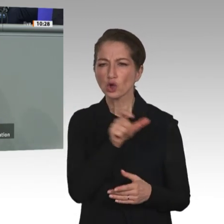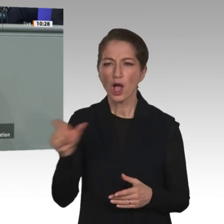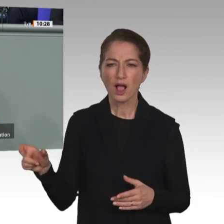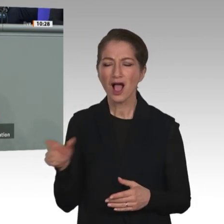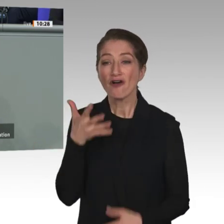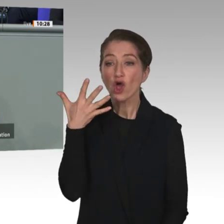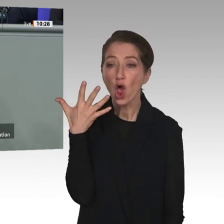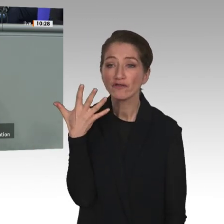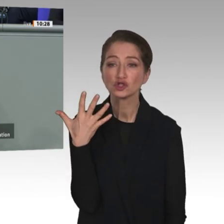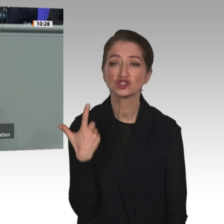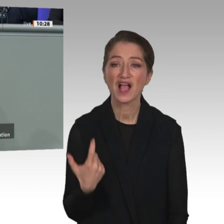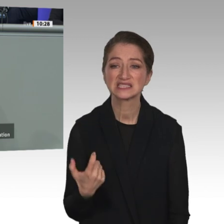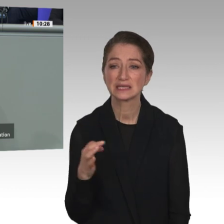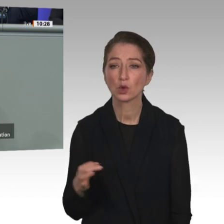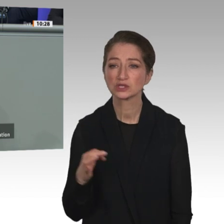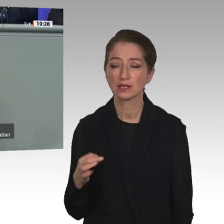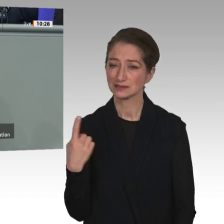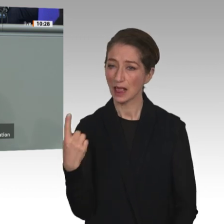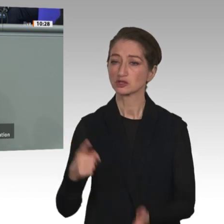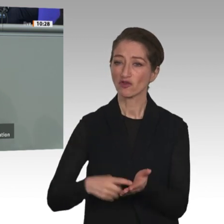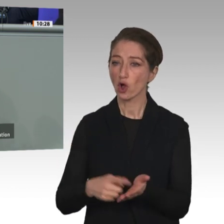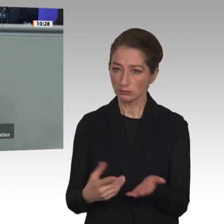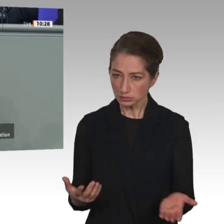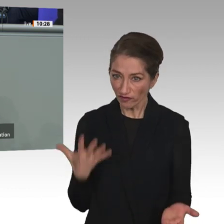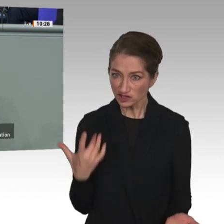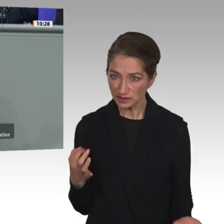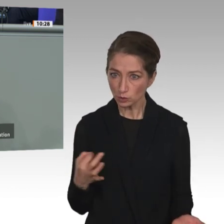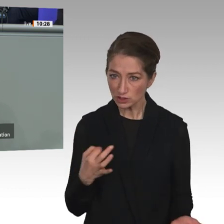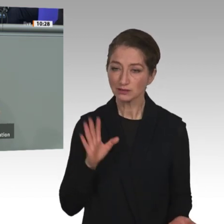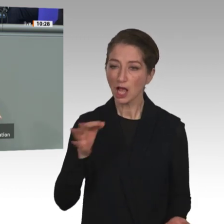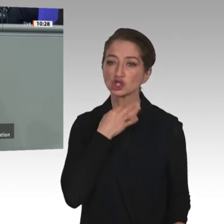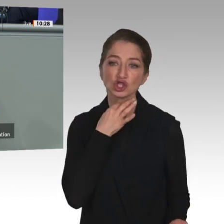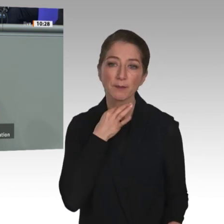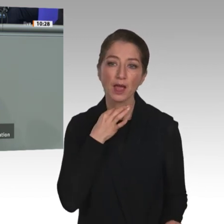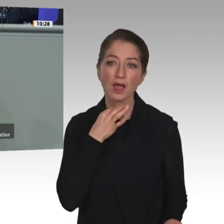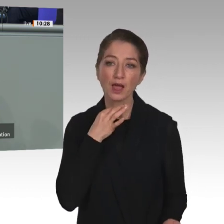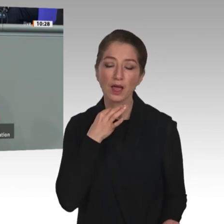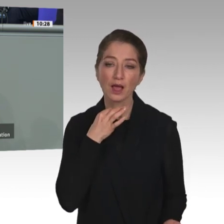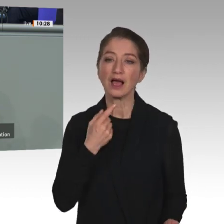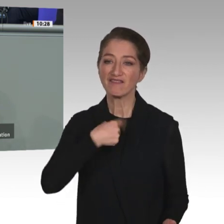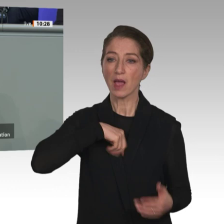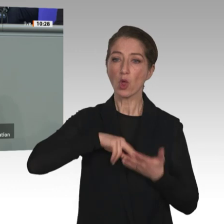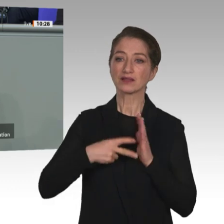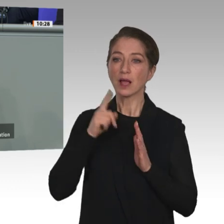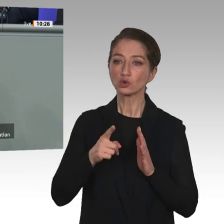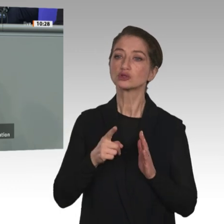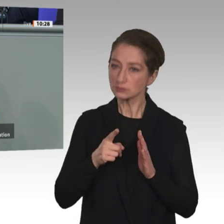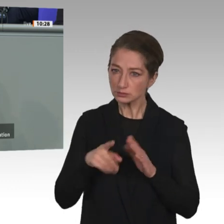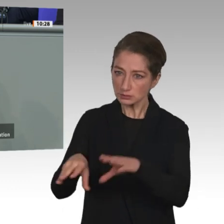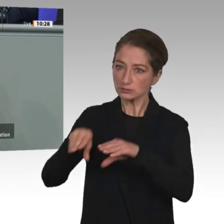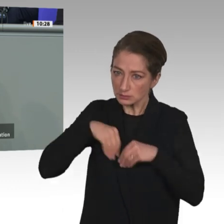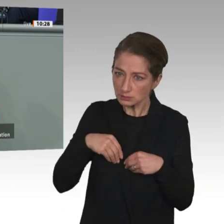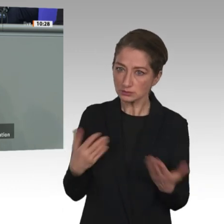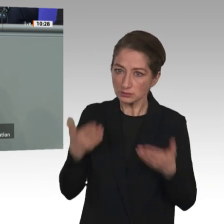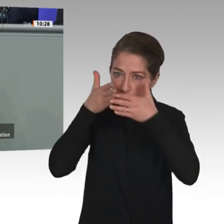als Politik zu Recht, dass wir ihre Stimme hören, ihre Sorgen genauso ernst nehmen und sie genauso